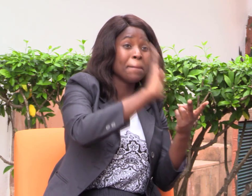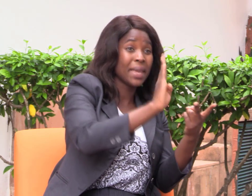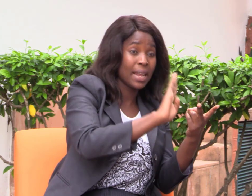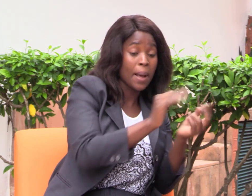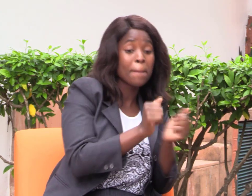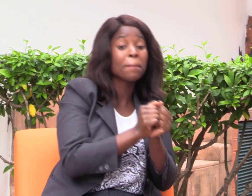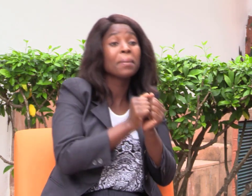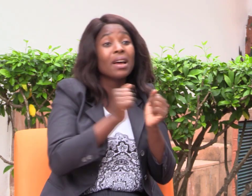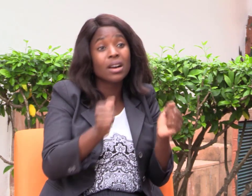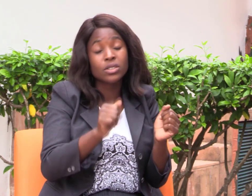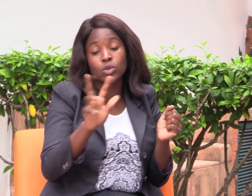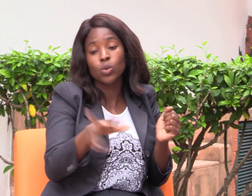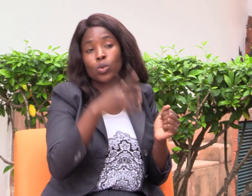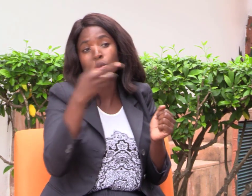em Maputo e na Beira,